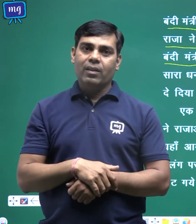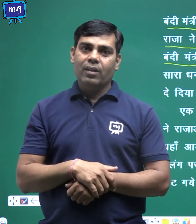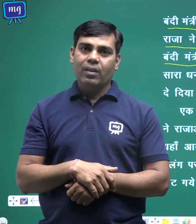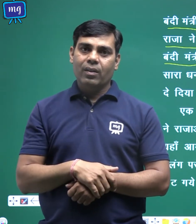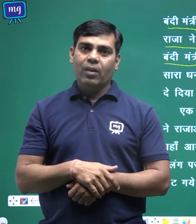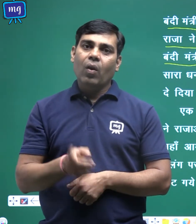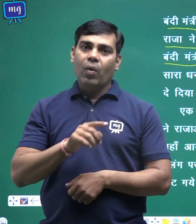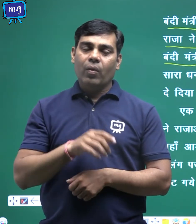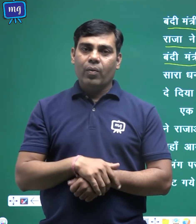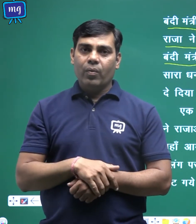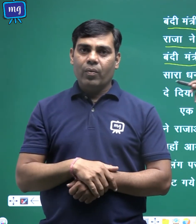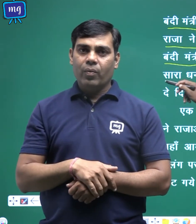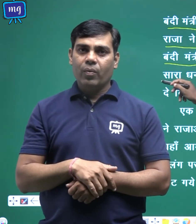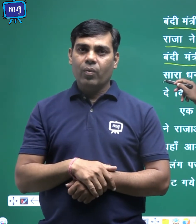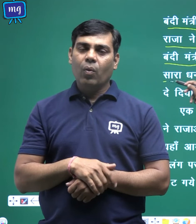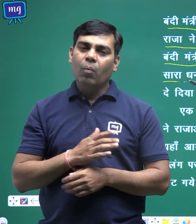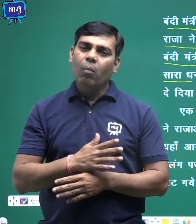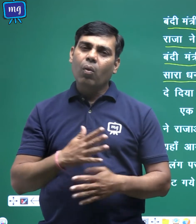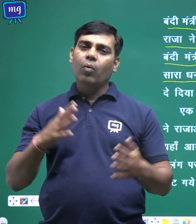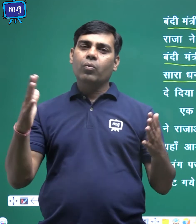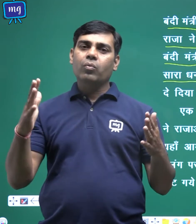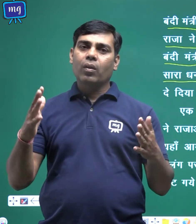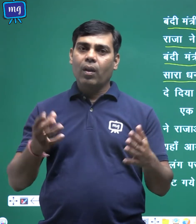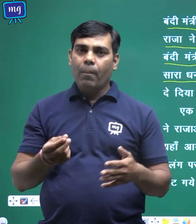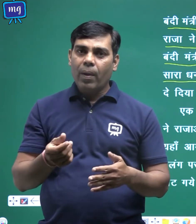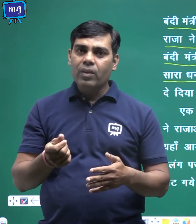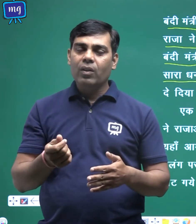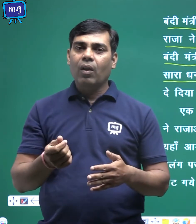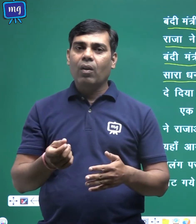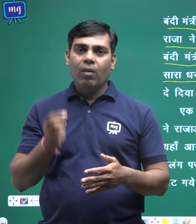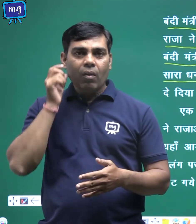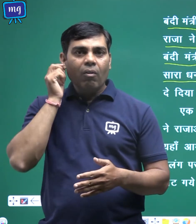और बहुत सारा धन